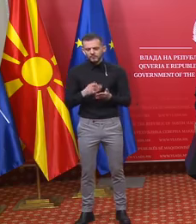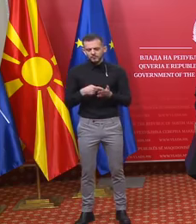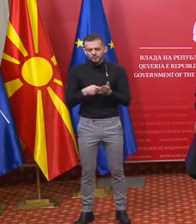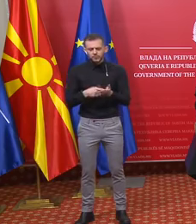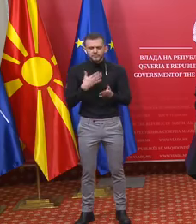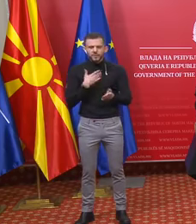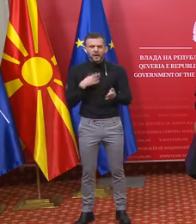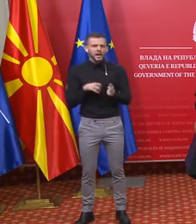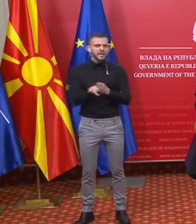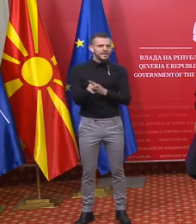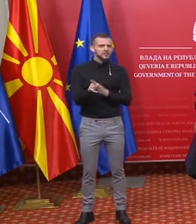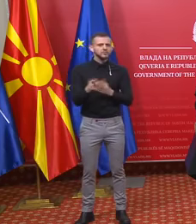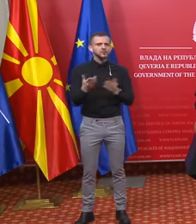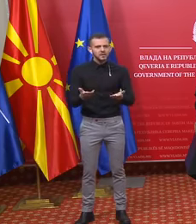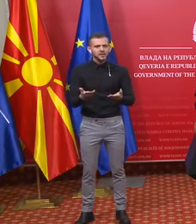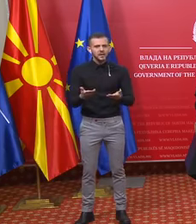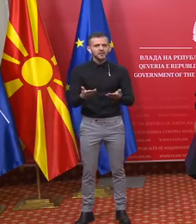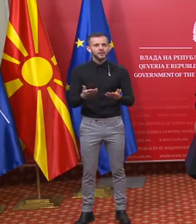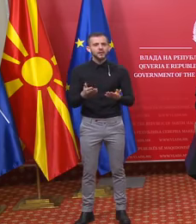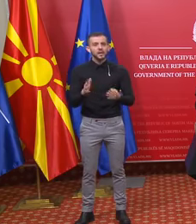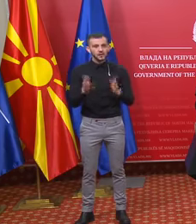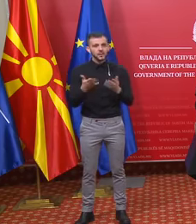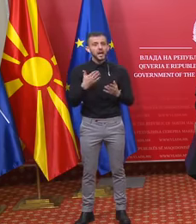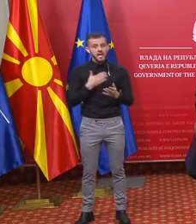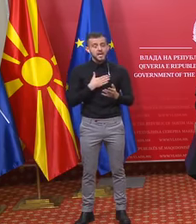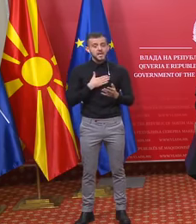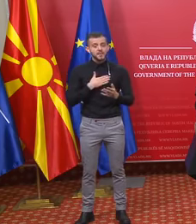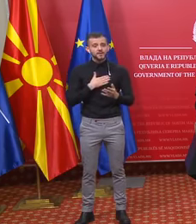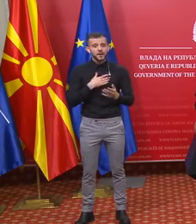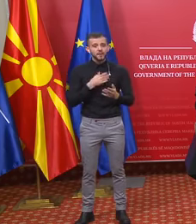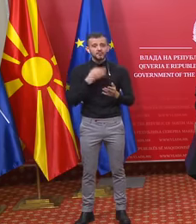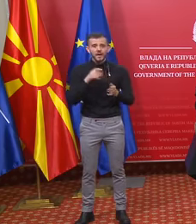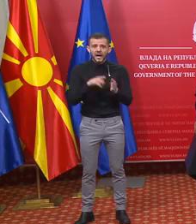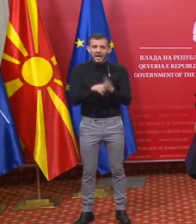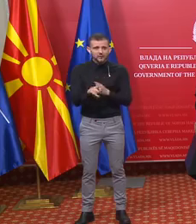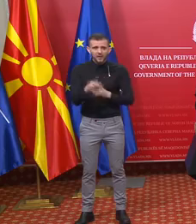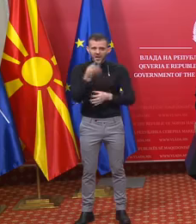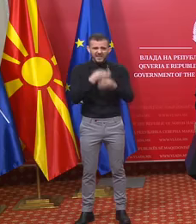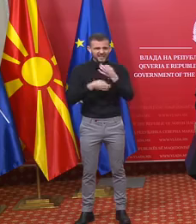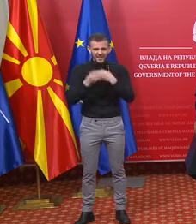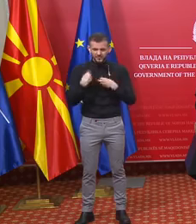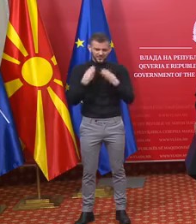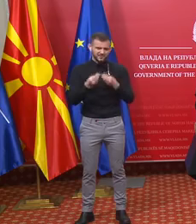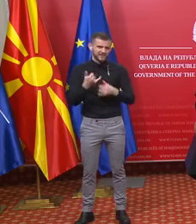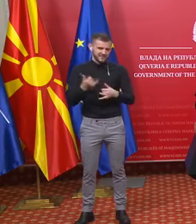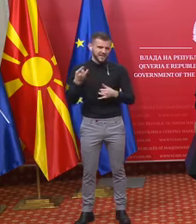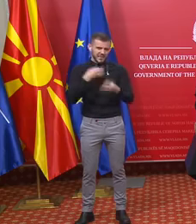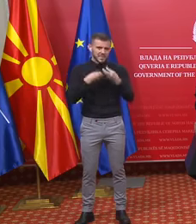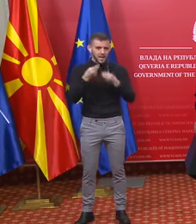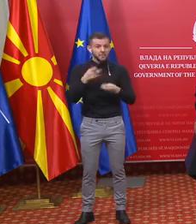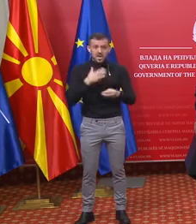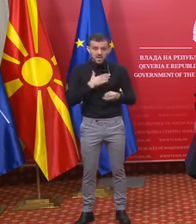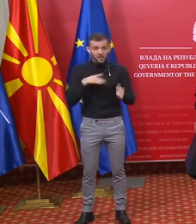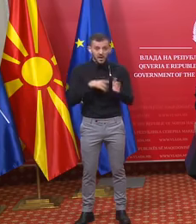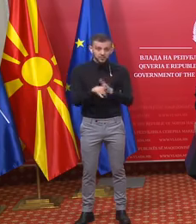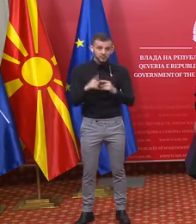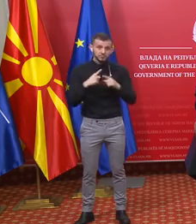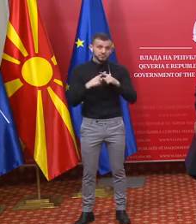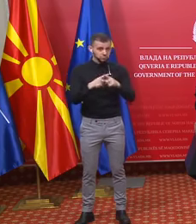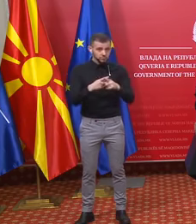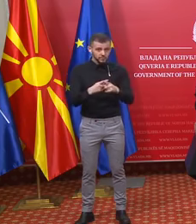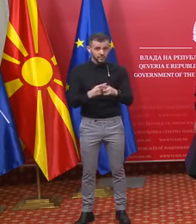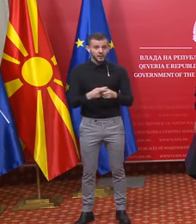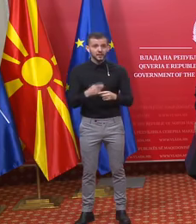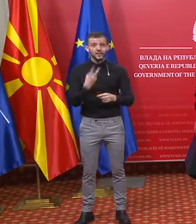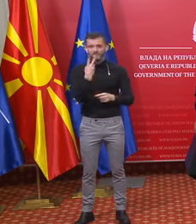резултати, веќе мора да се знае, дали има видни резултати од терапијата која што се дава на инфективната клиника, комбинацијата од